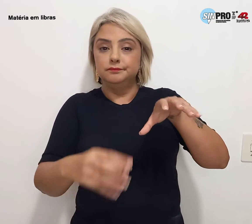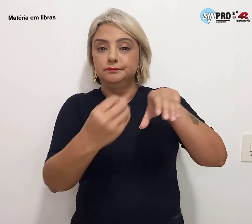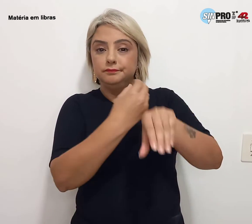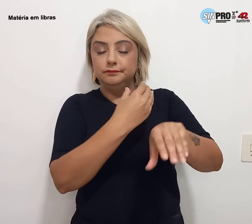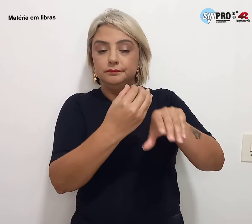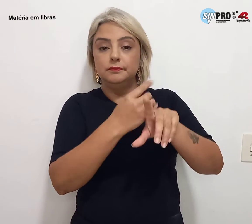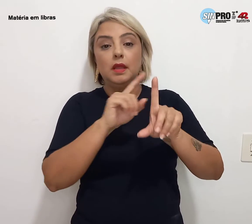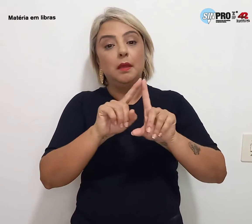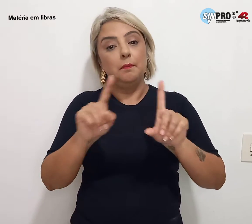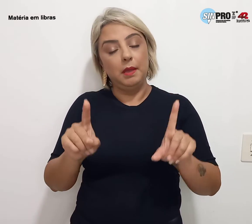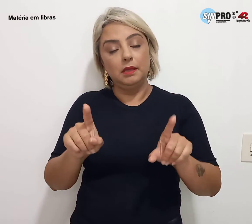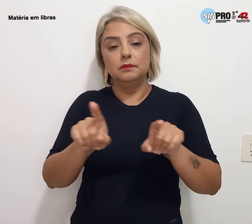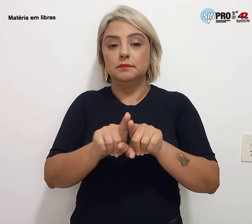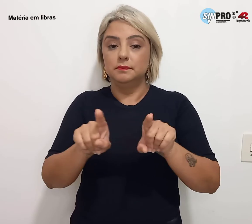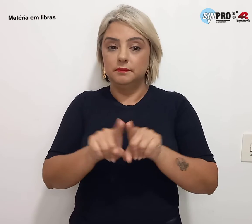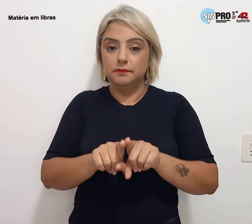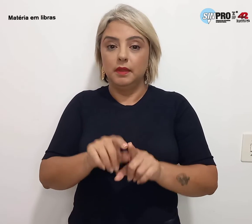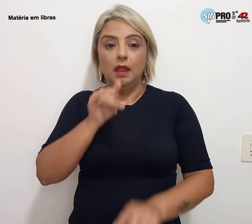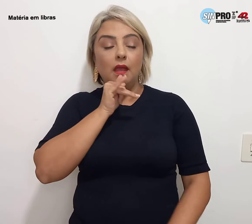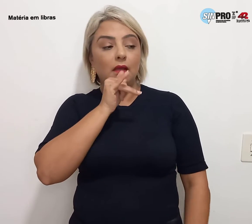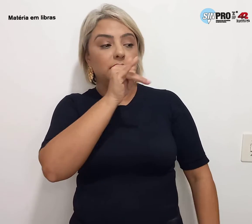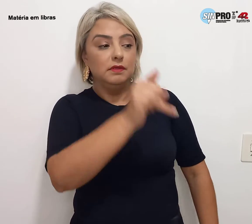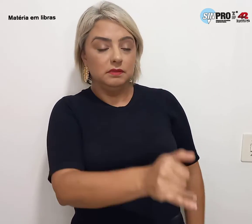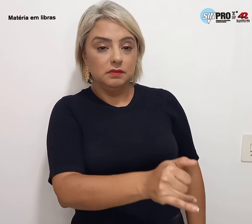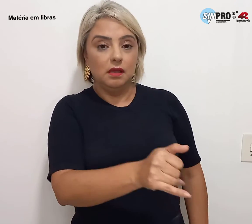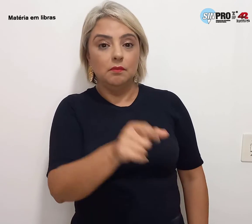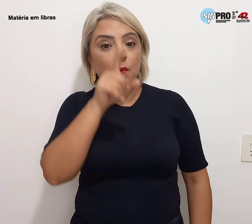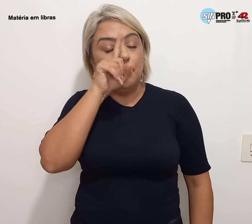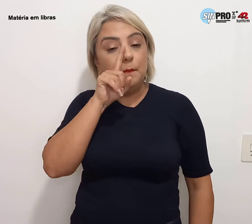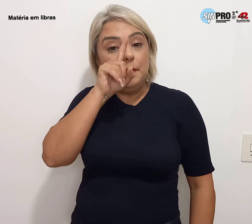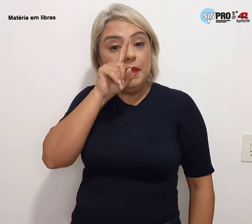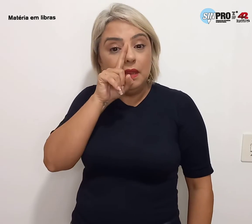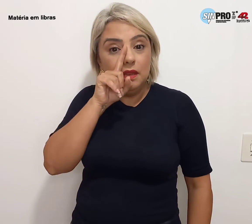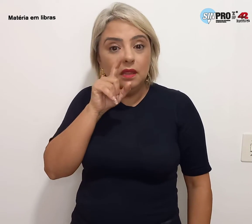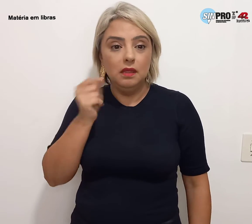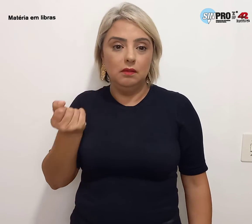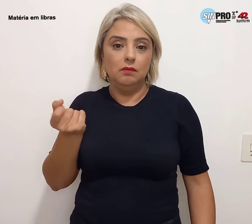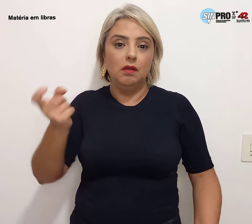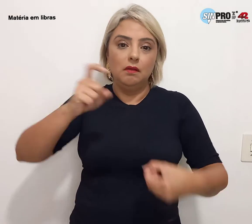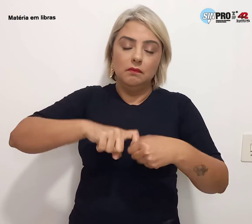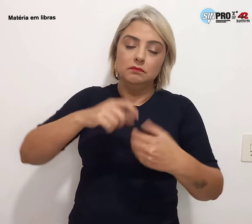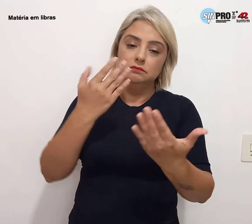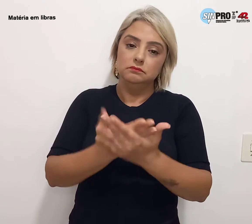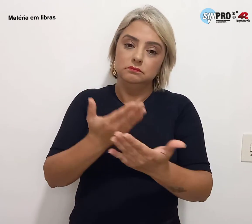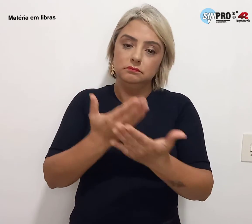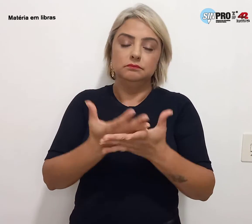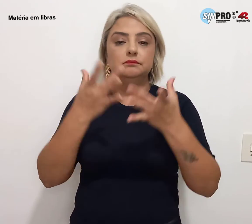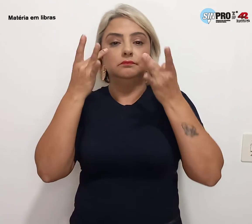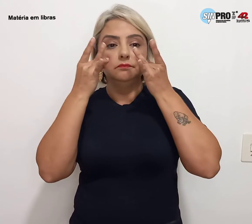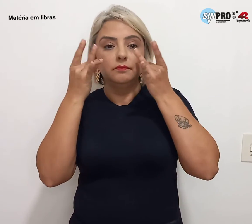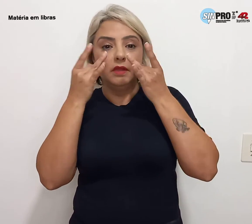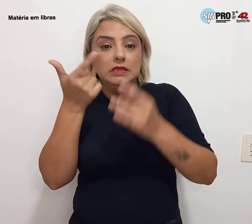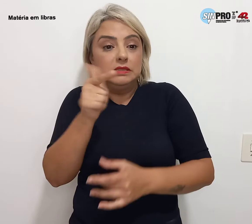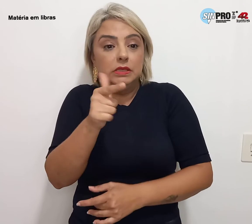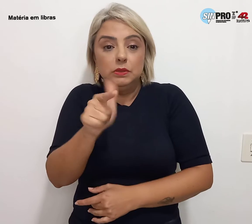Mas também alertamos para o perigo que é o retorno presencial sem os devidos